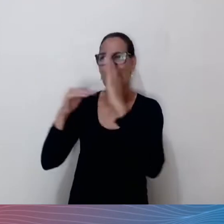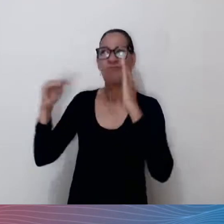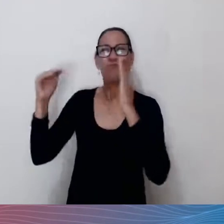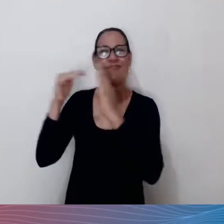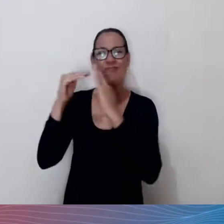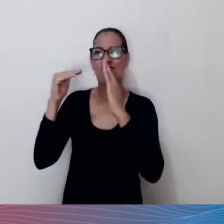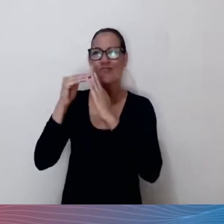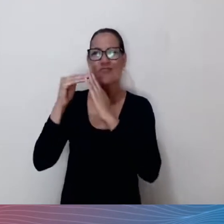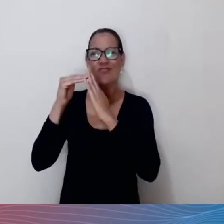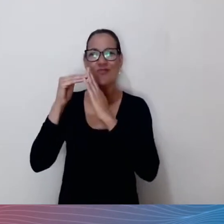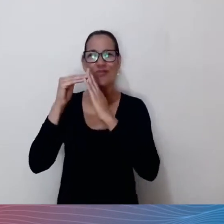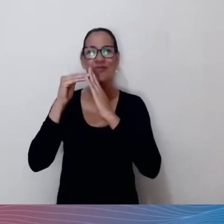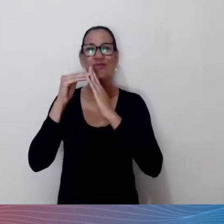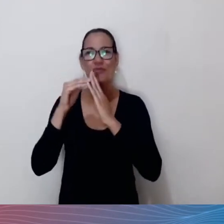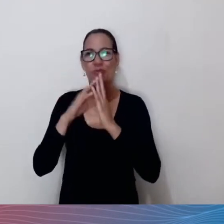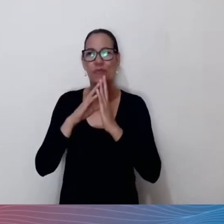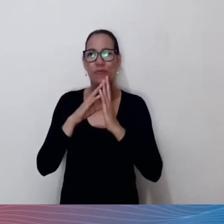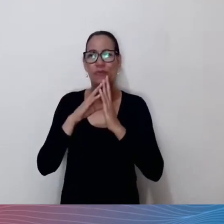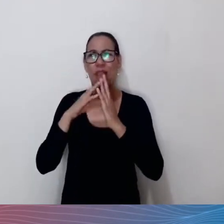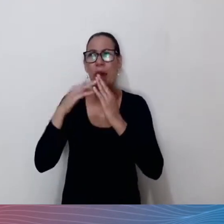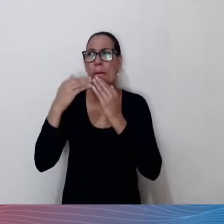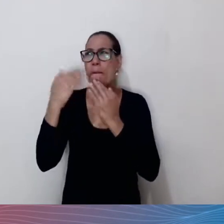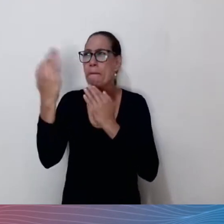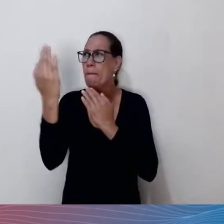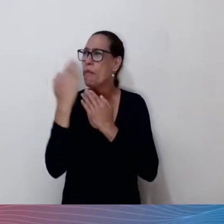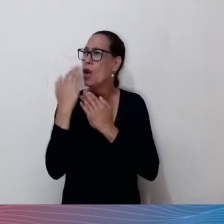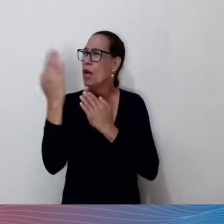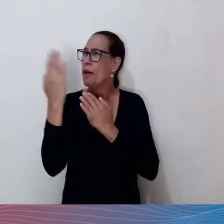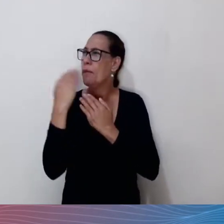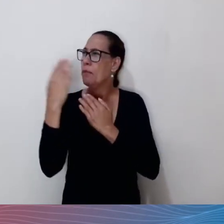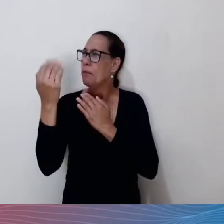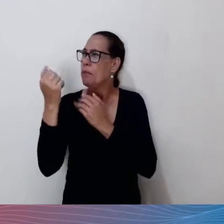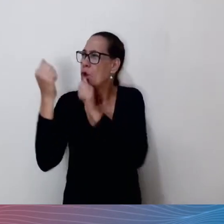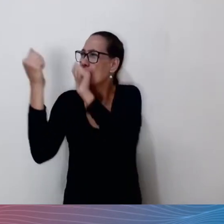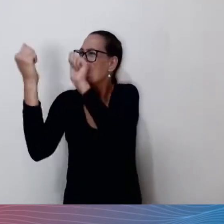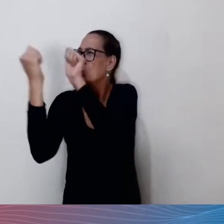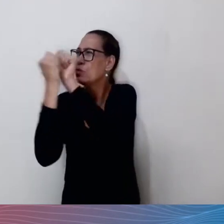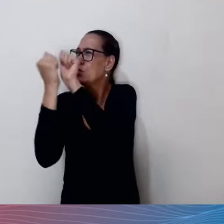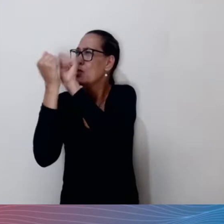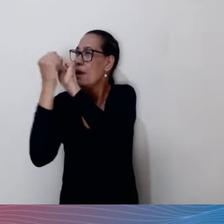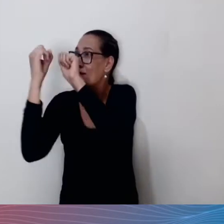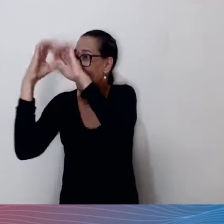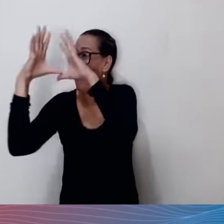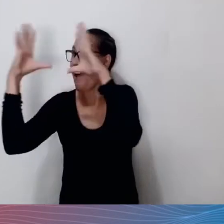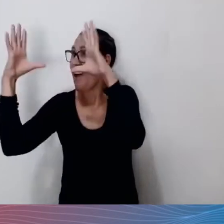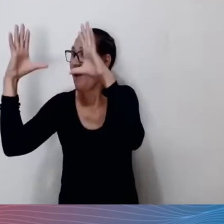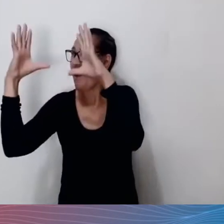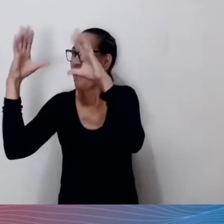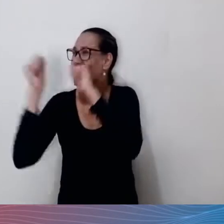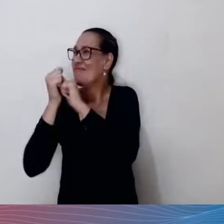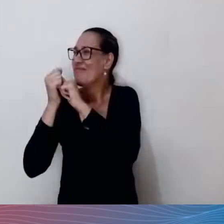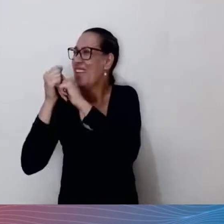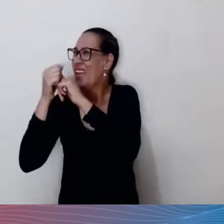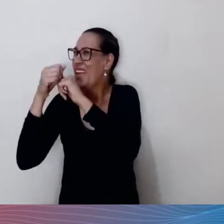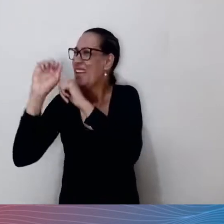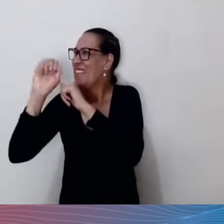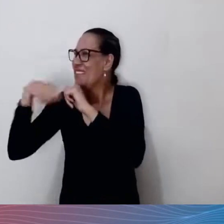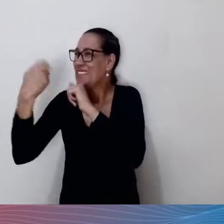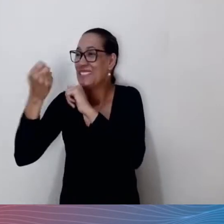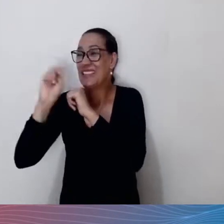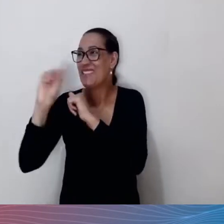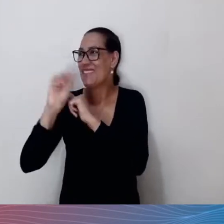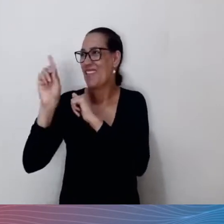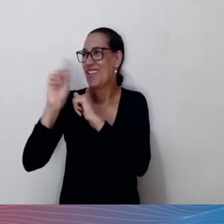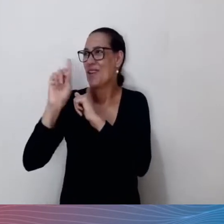ele claramente e não por enigmas, pois ele vê a forma do Senhor. Como pois